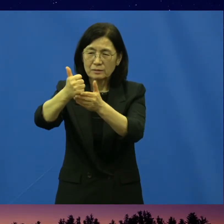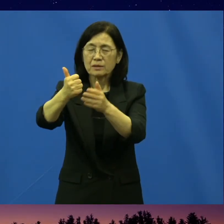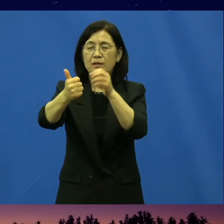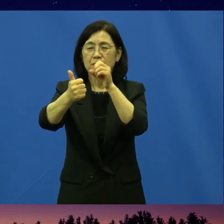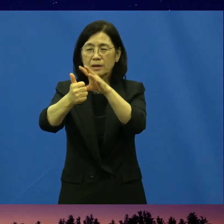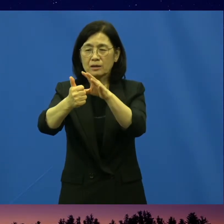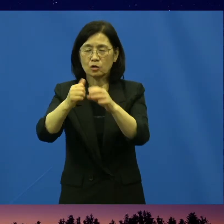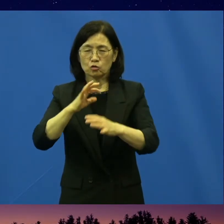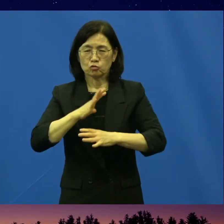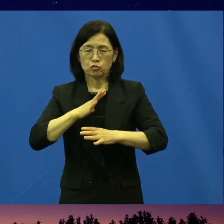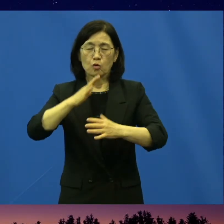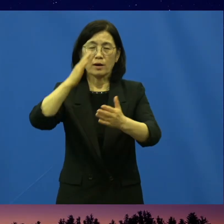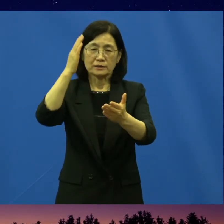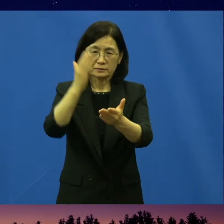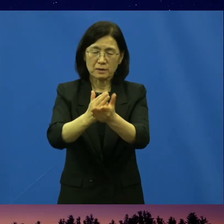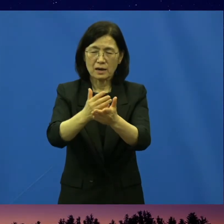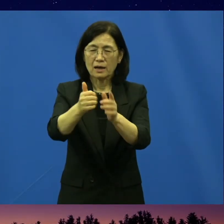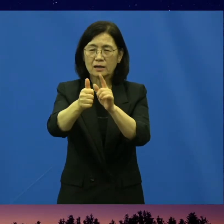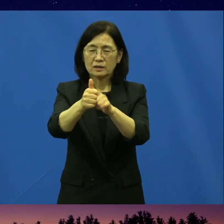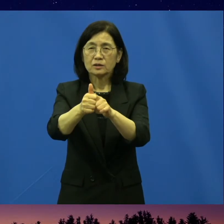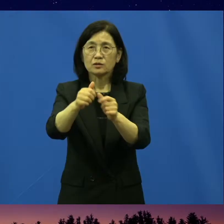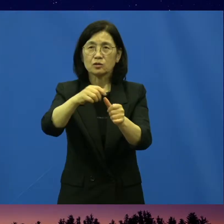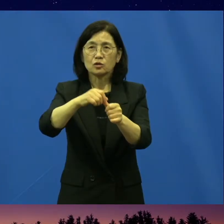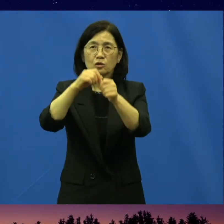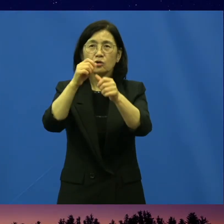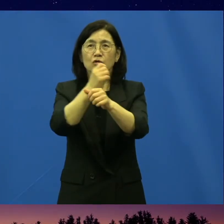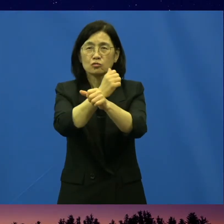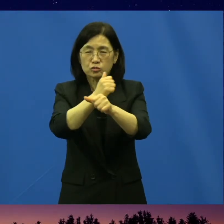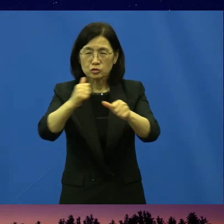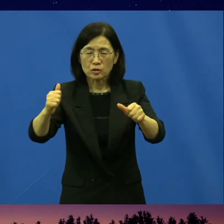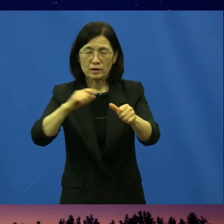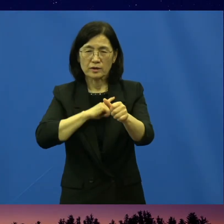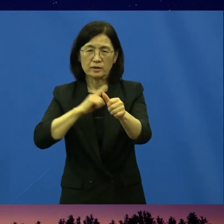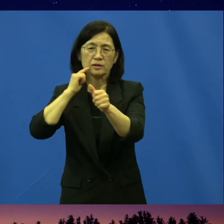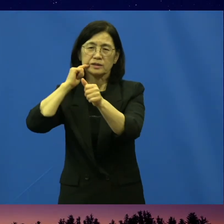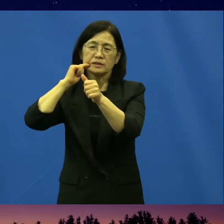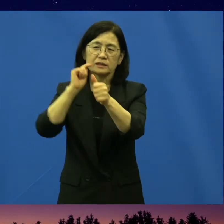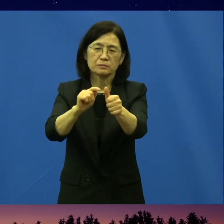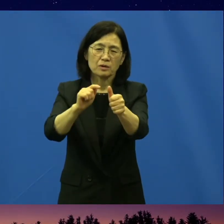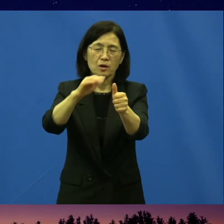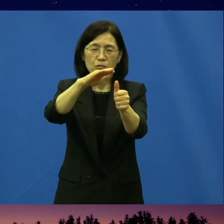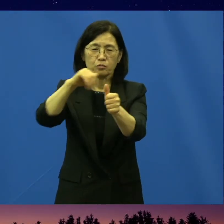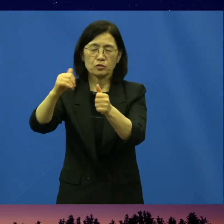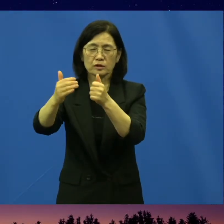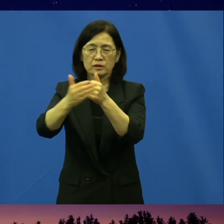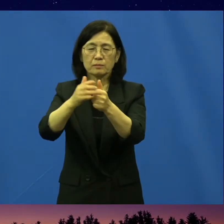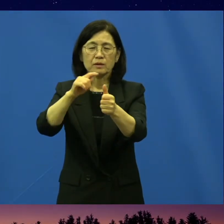내가 너를 구속하였고 내가 너를 지명하여 부르나니 너는 내 것이다.